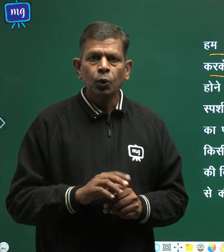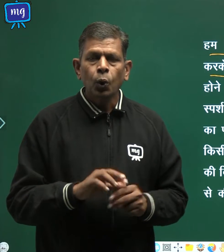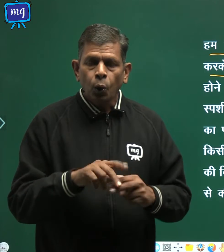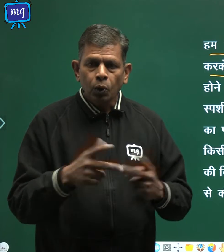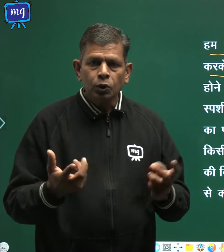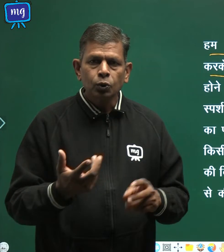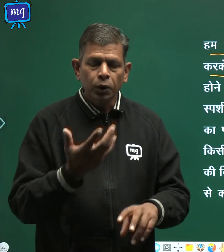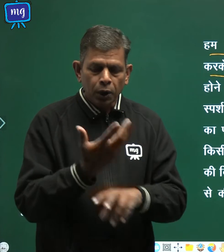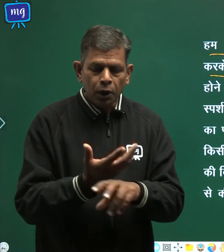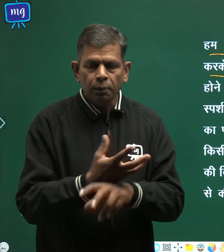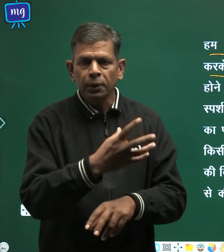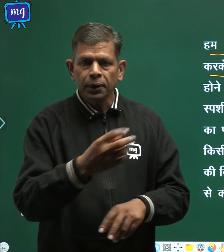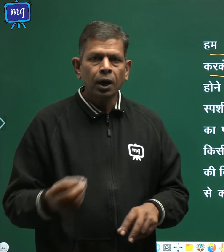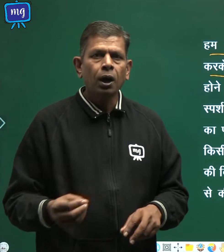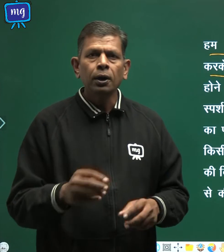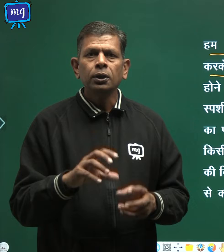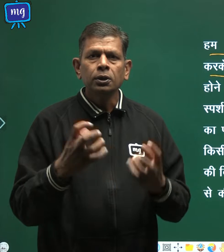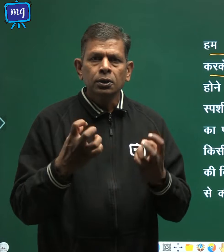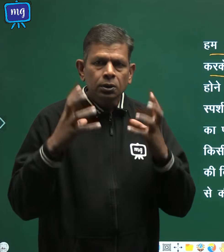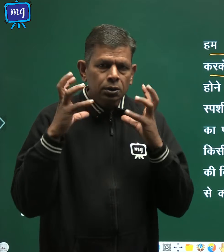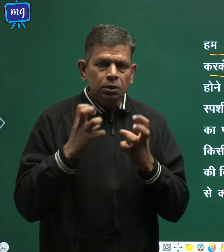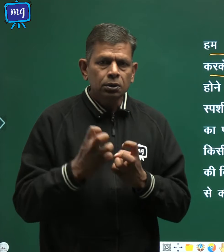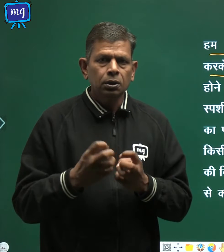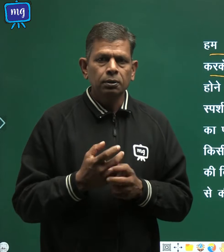वस्तुओं के गर्म या ठंडा